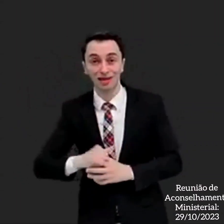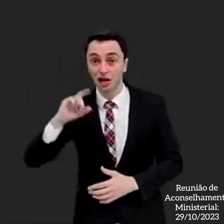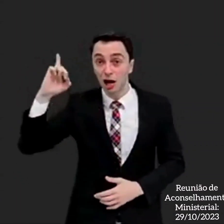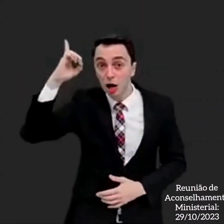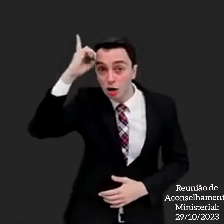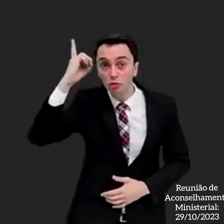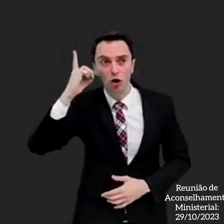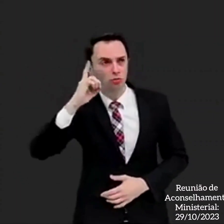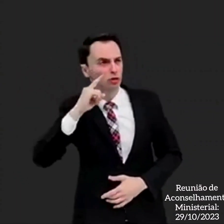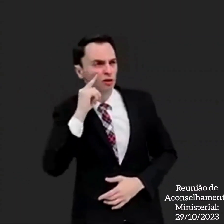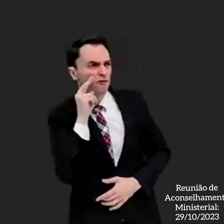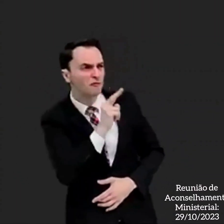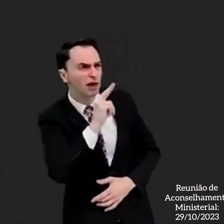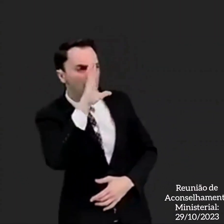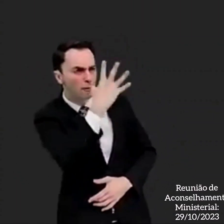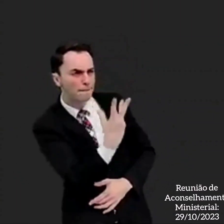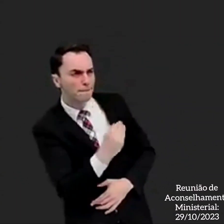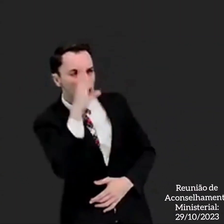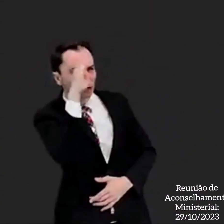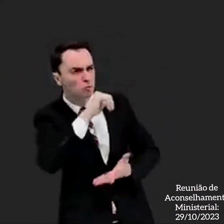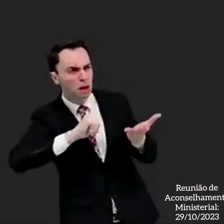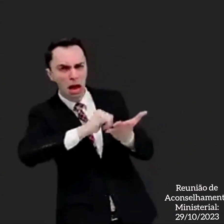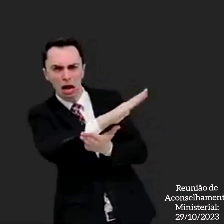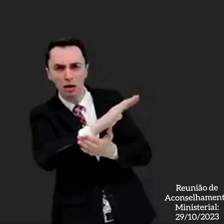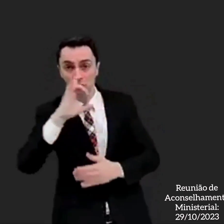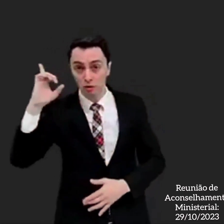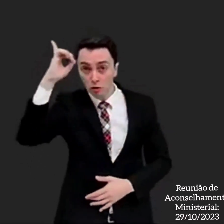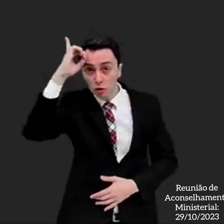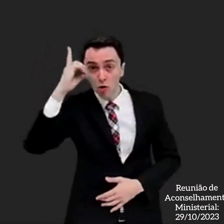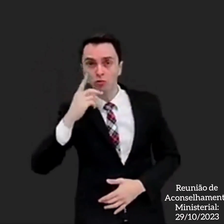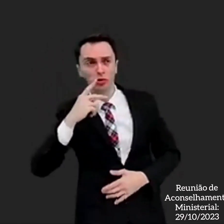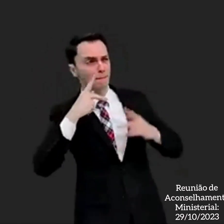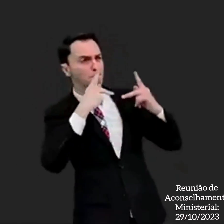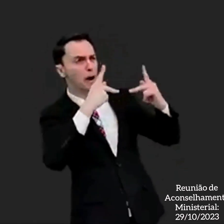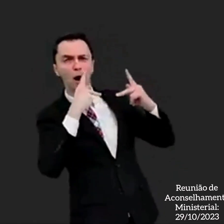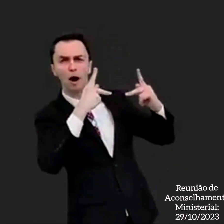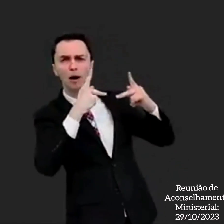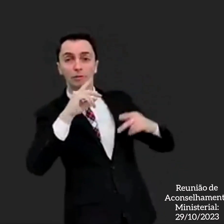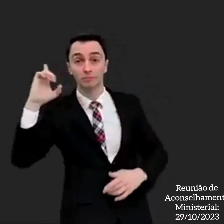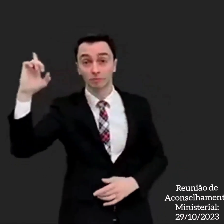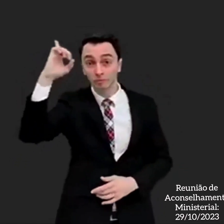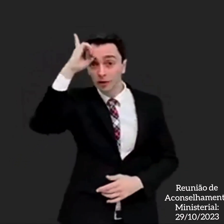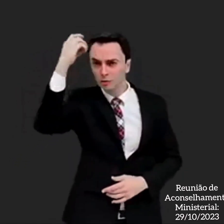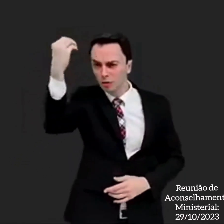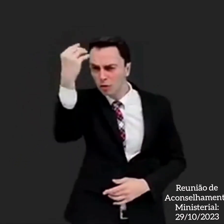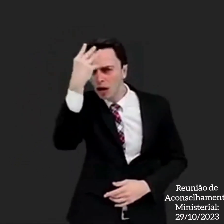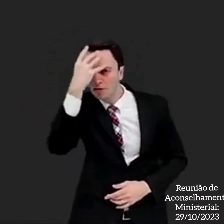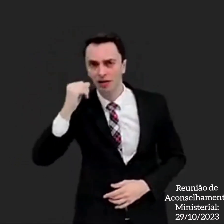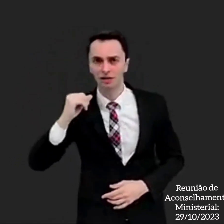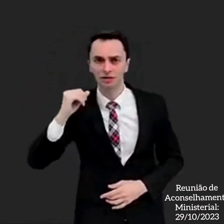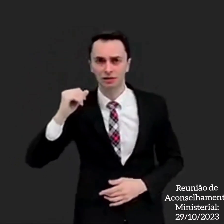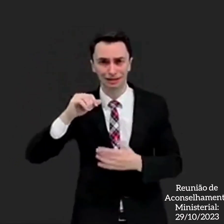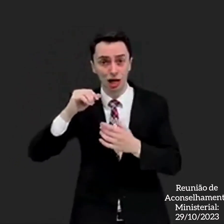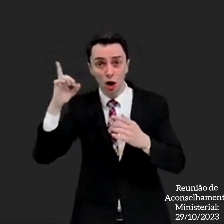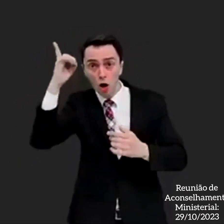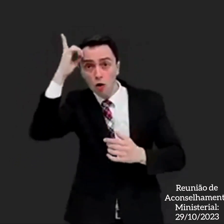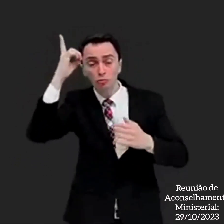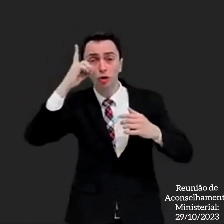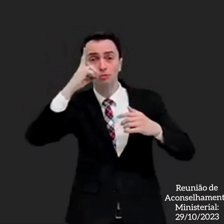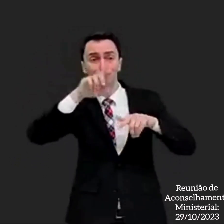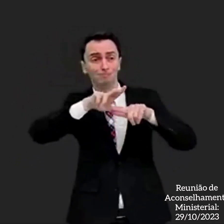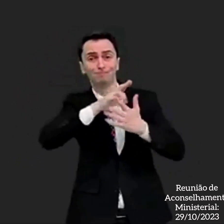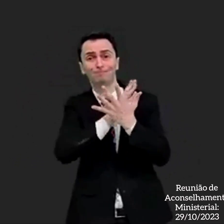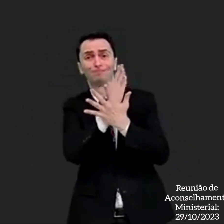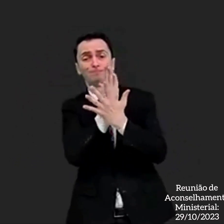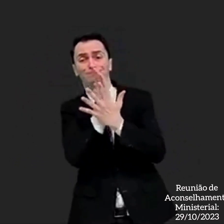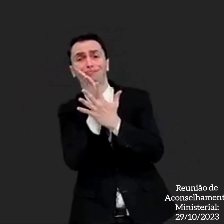dom de expelir espíritos maus, dom de profecia, dom de revelação, entre todos os